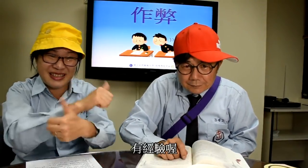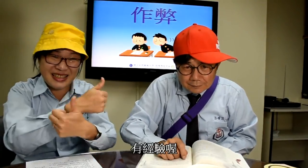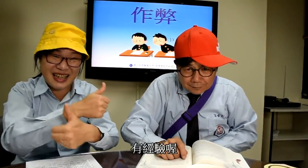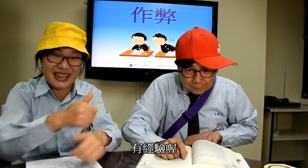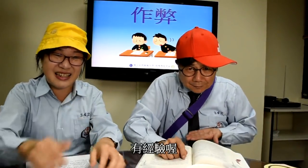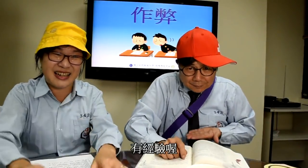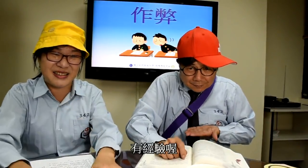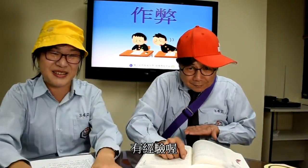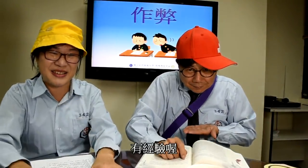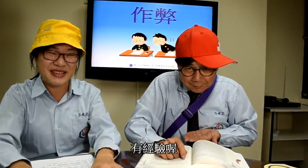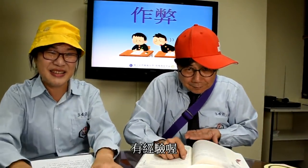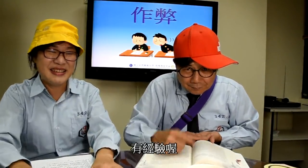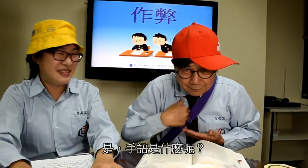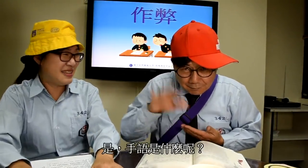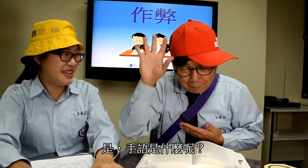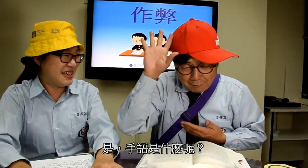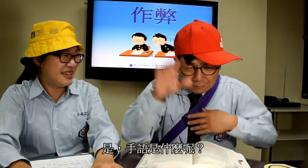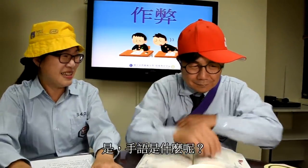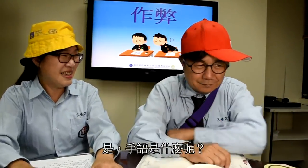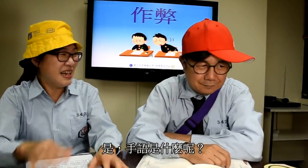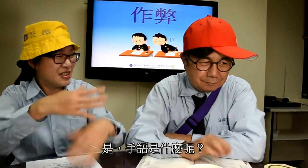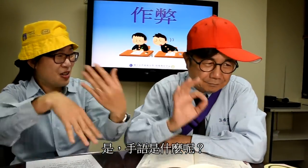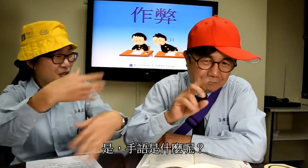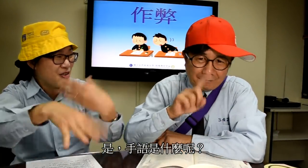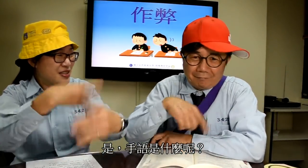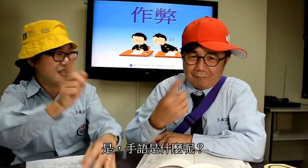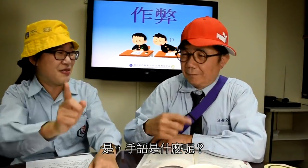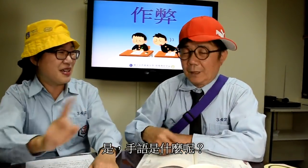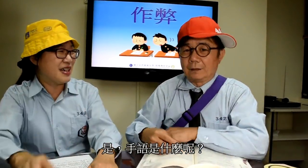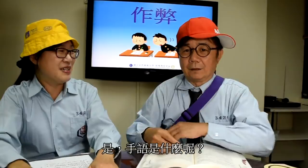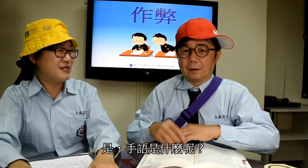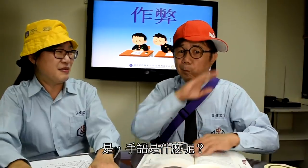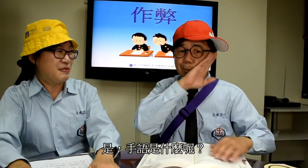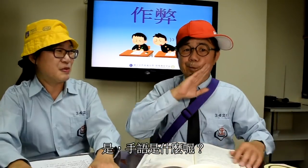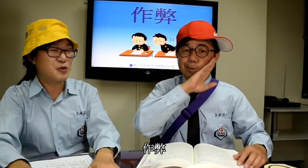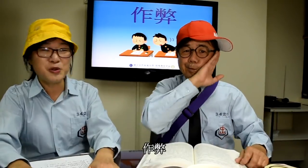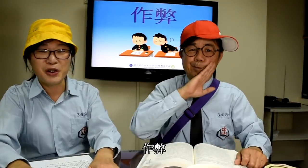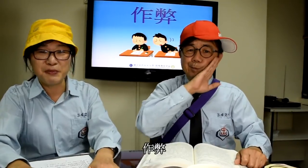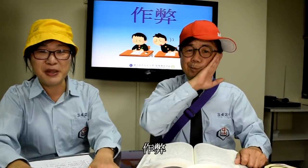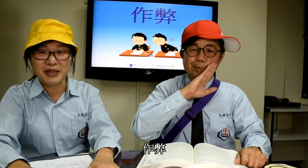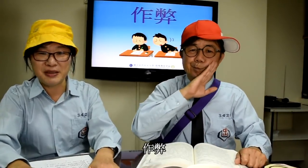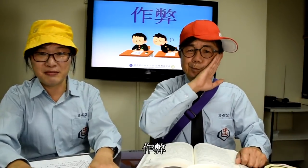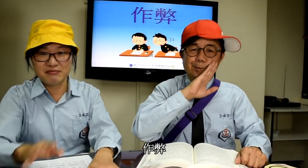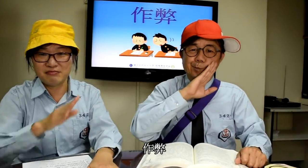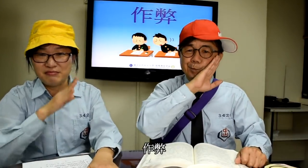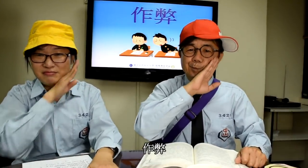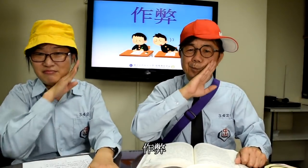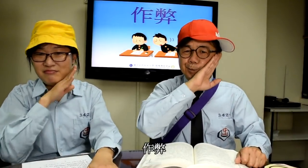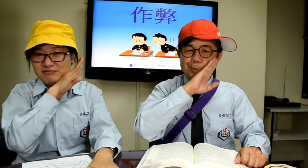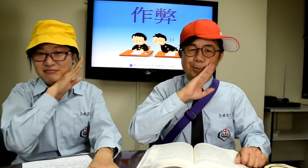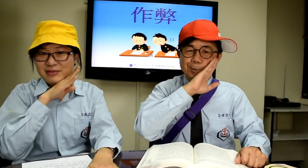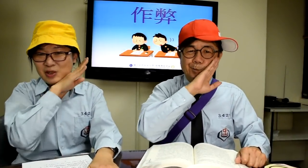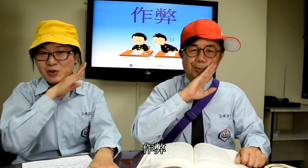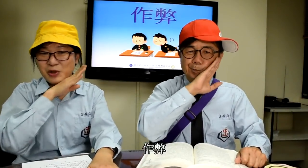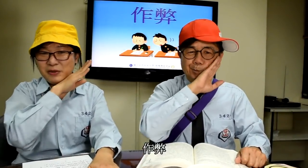验啊，是手语是什么呢？作弊，作弊。